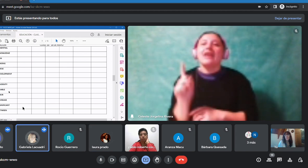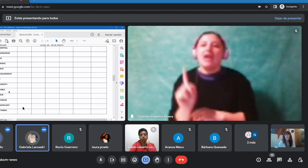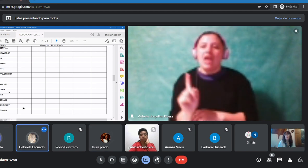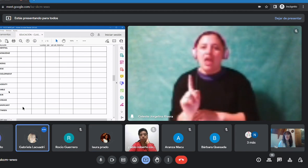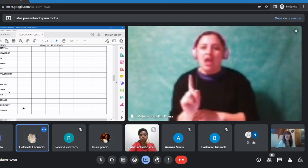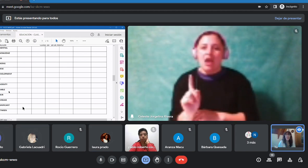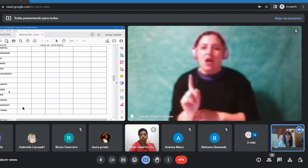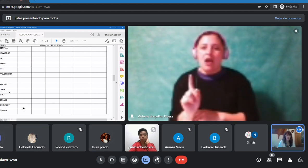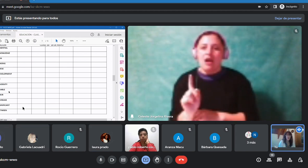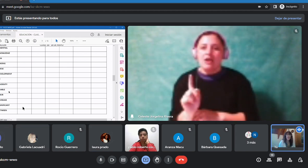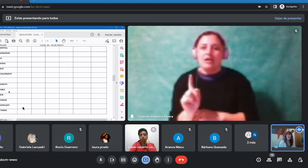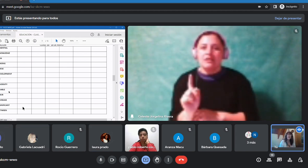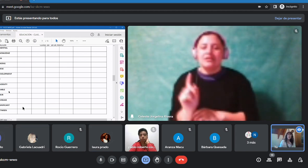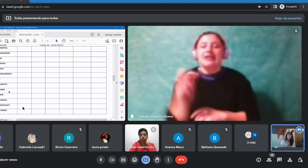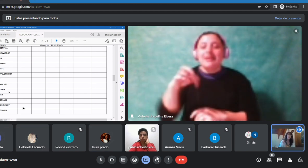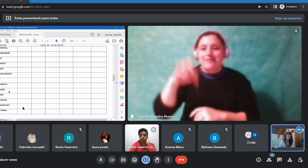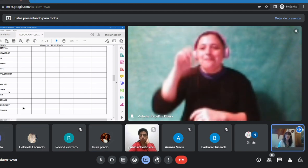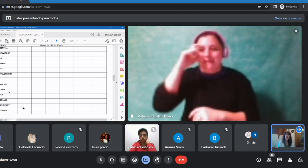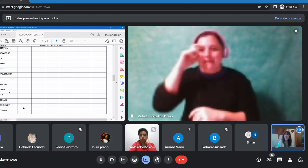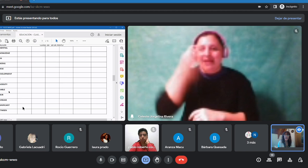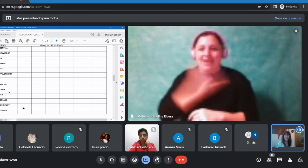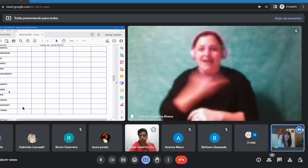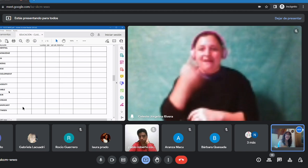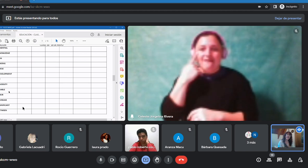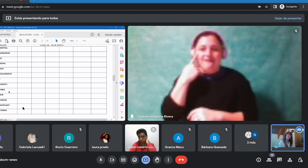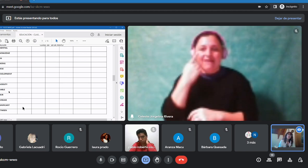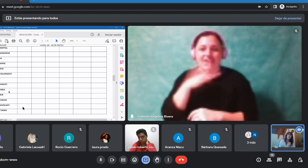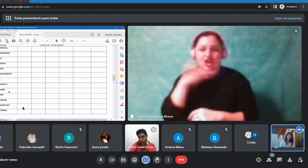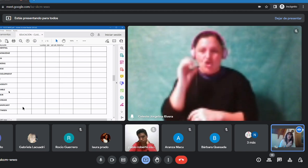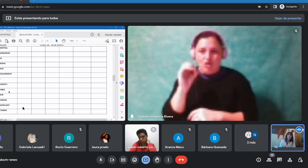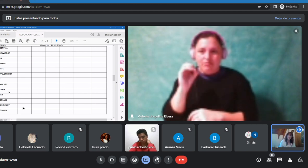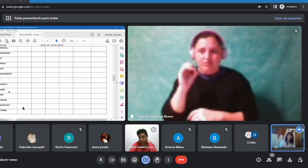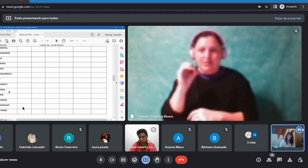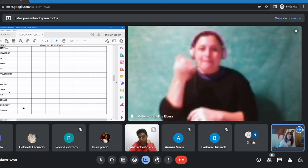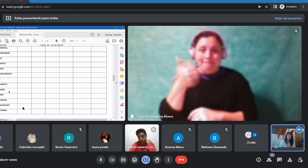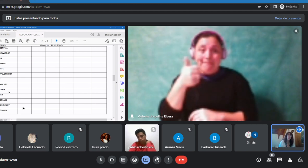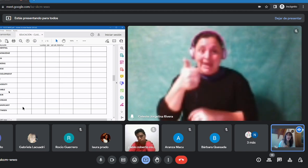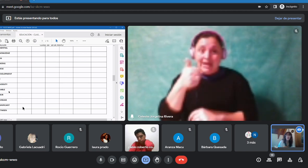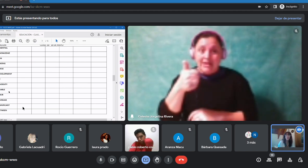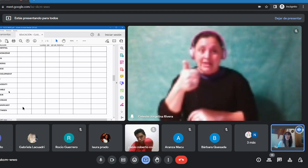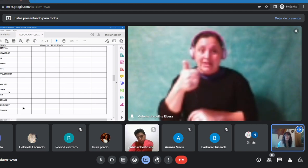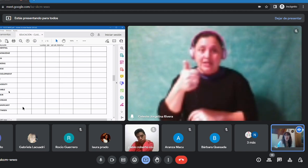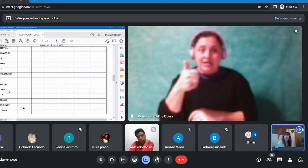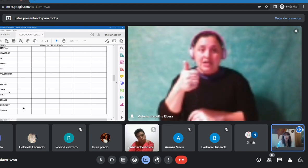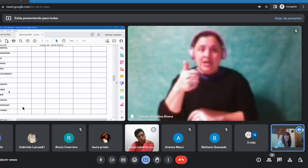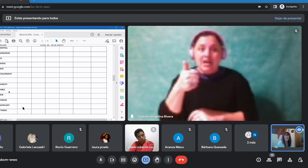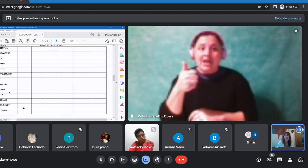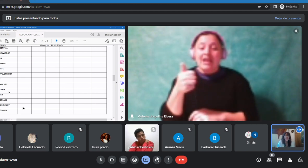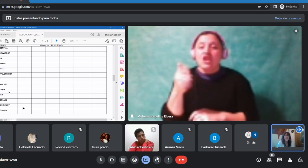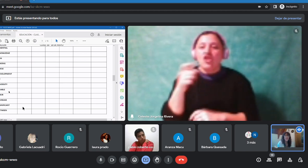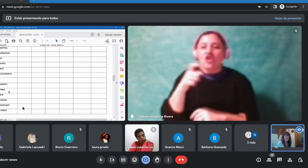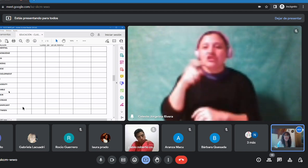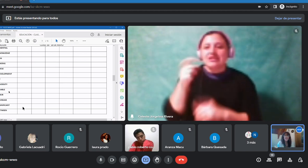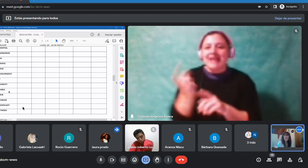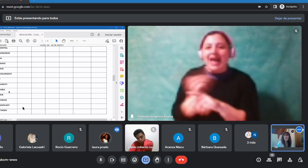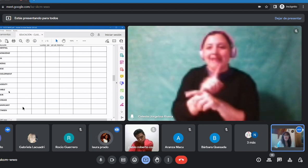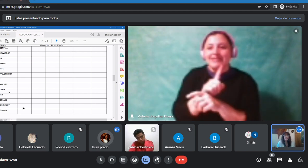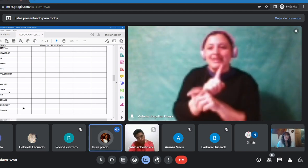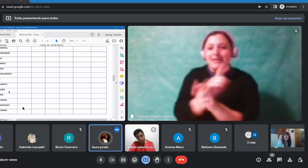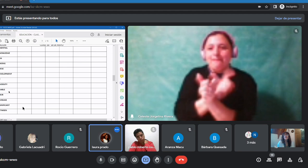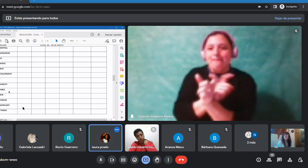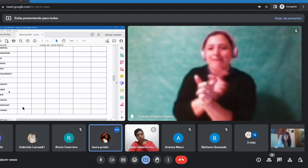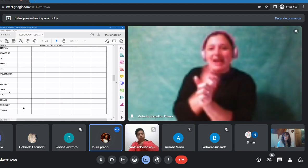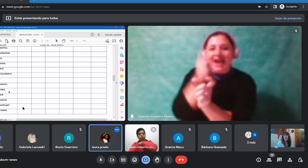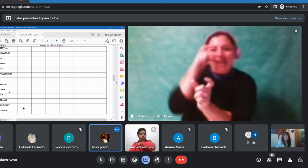Prefijo. Prefijo. El prefijo en y el sufijo en los dos casos, ¿en qué lo convierte? En un